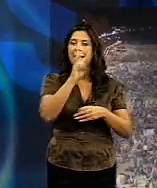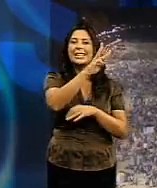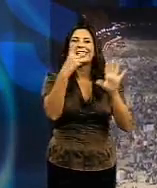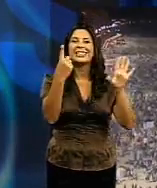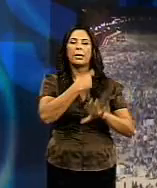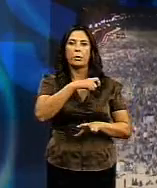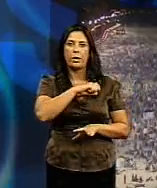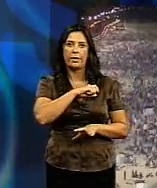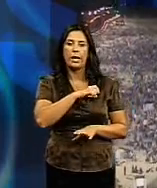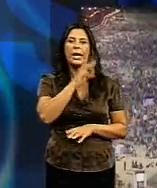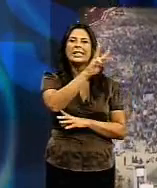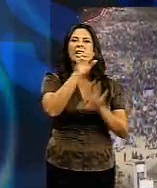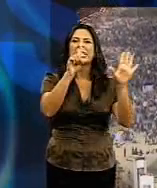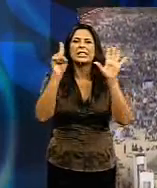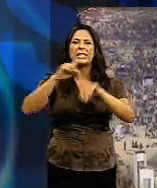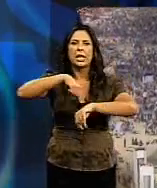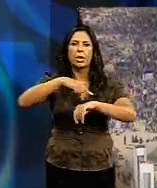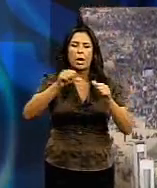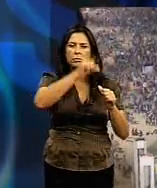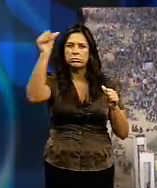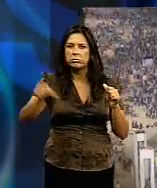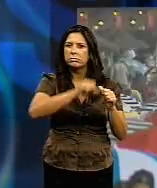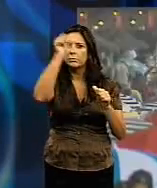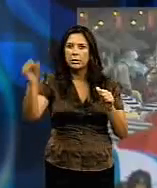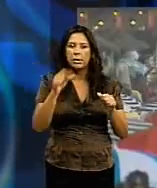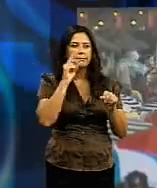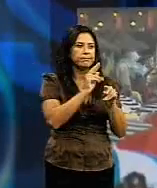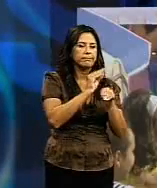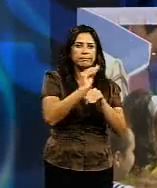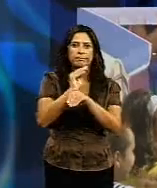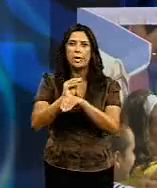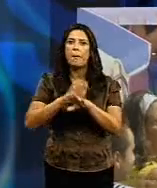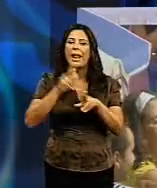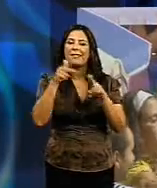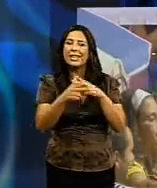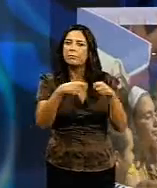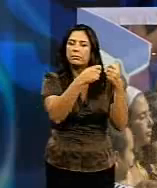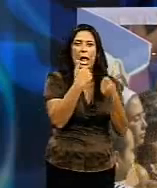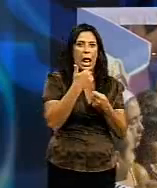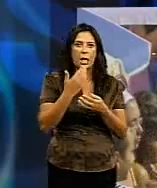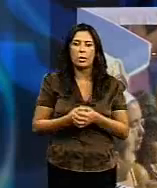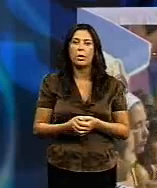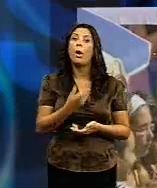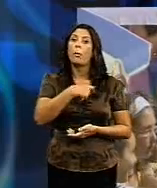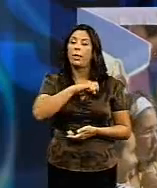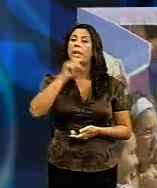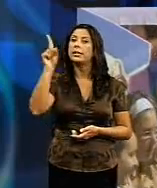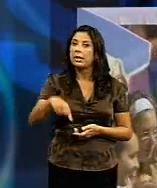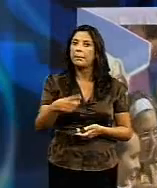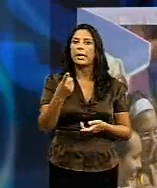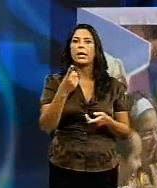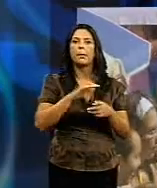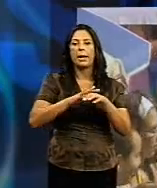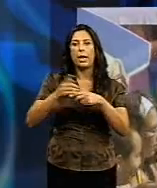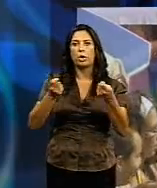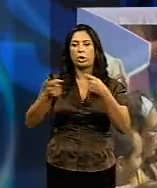durante 366 horas para evitar cualquier tipo de incidencia. Los efectivos policiales también se encargarán de la reconducción del